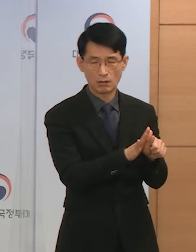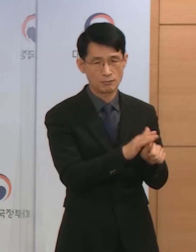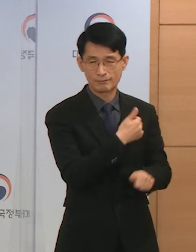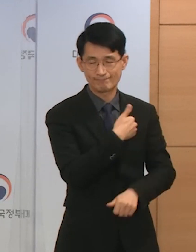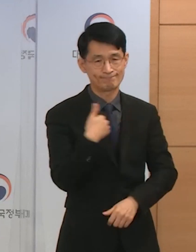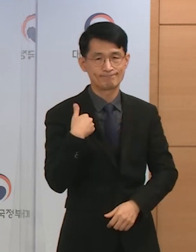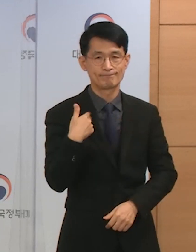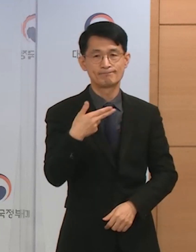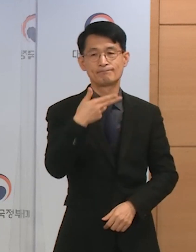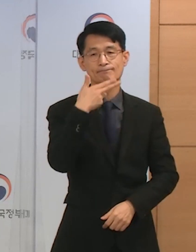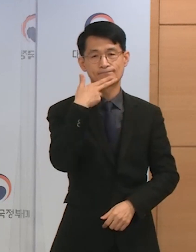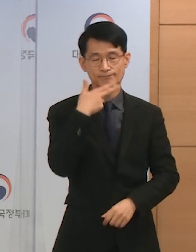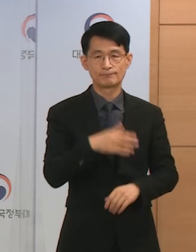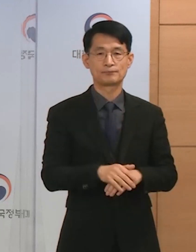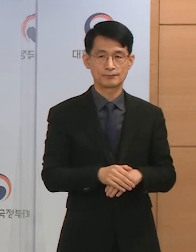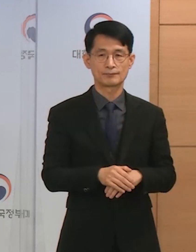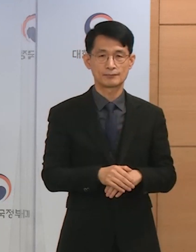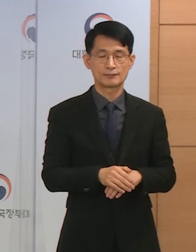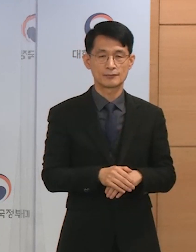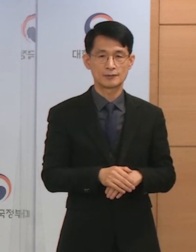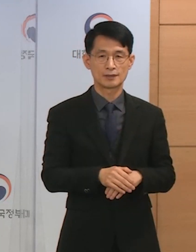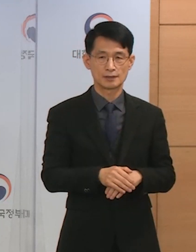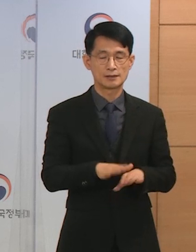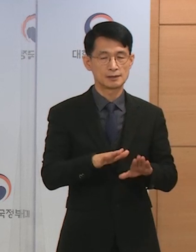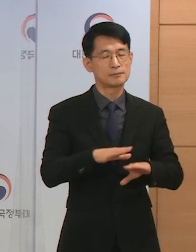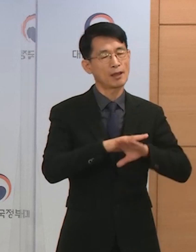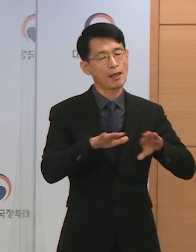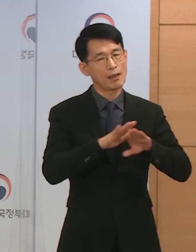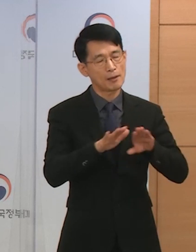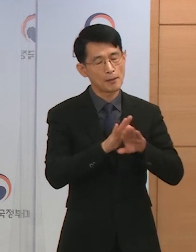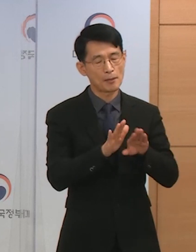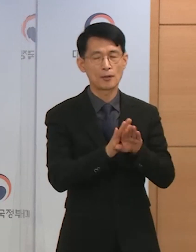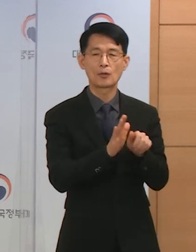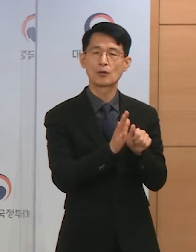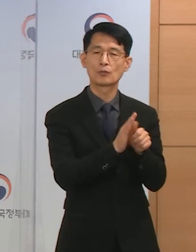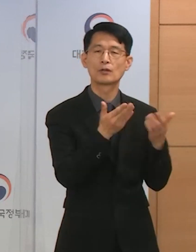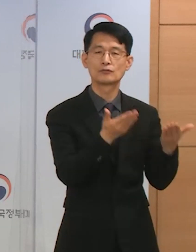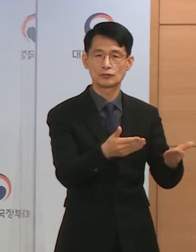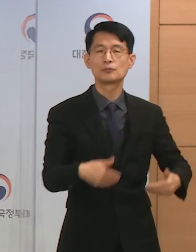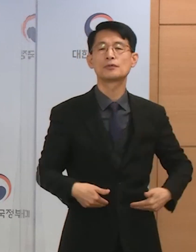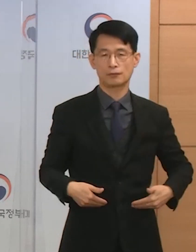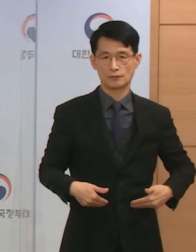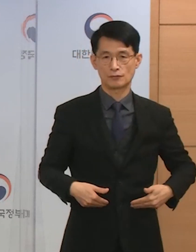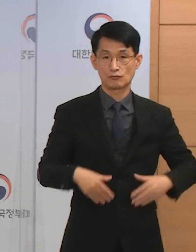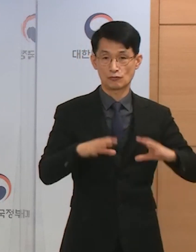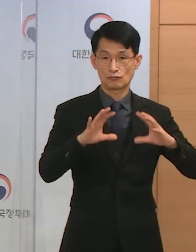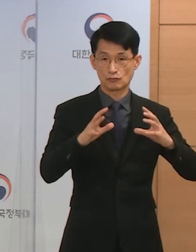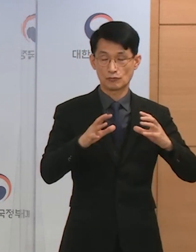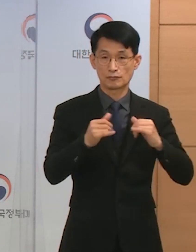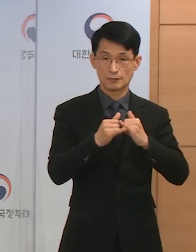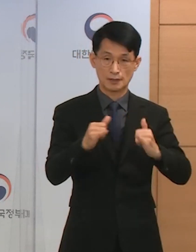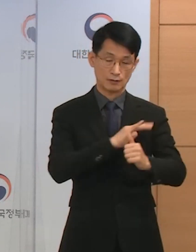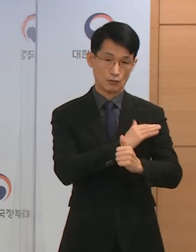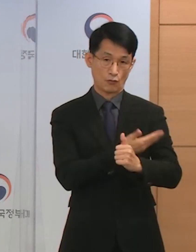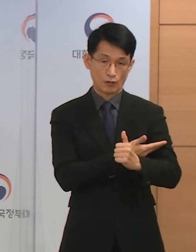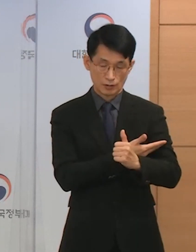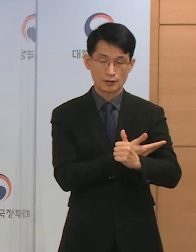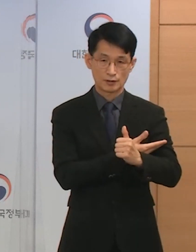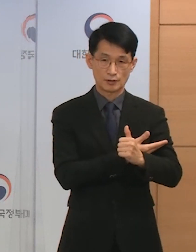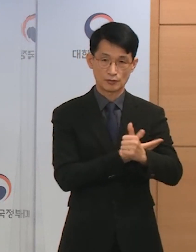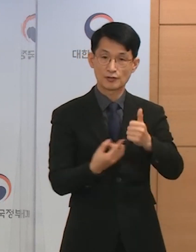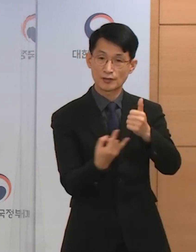만족할 만한 개선 조치가 없었던 것이 사실입니다. 그래서 국민권익위원회는